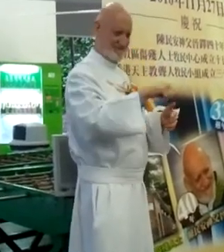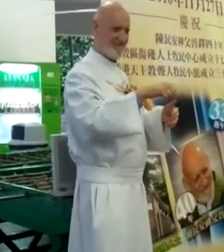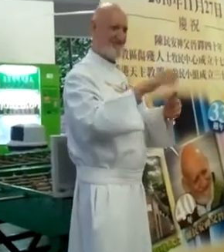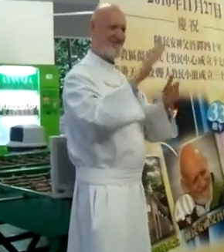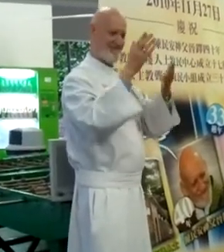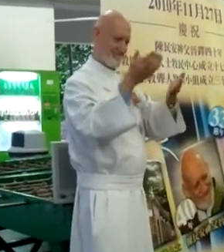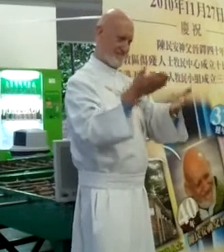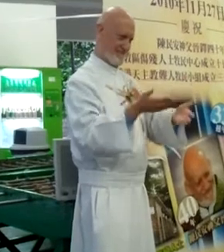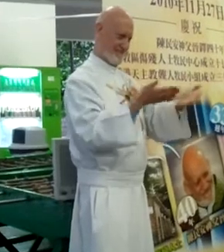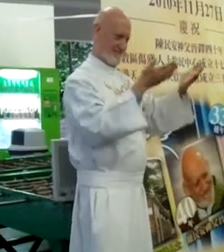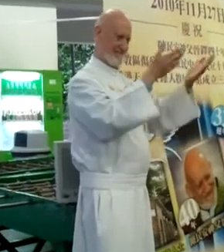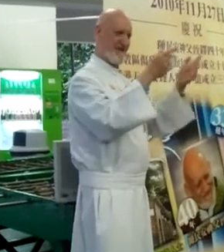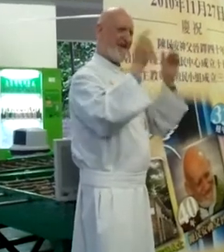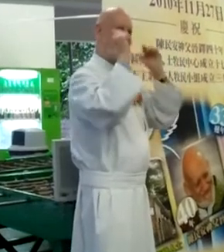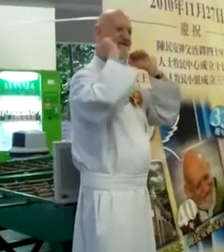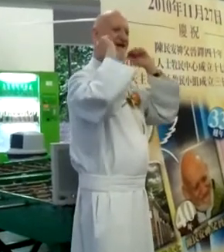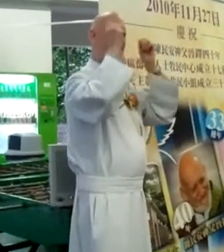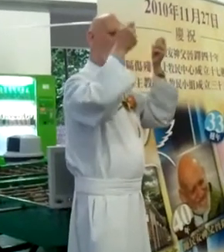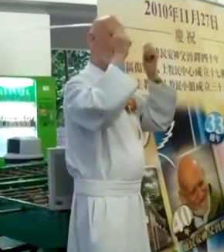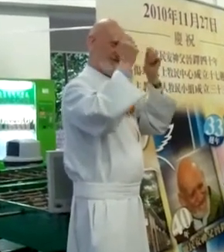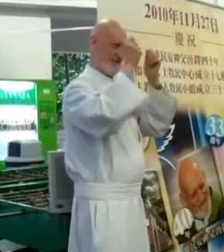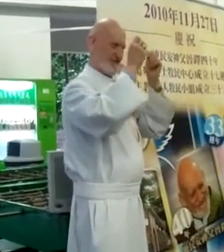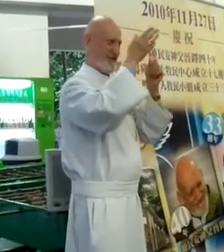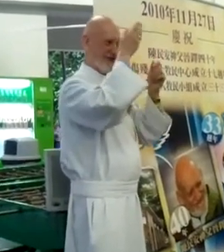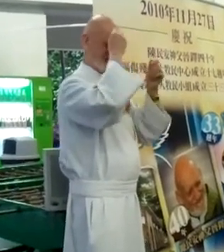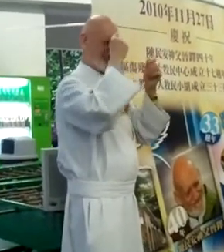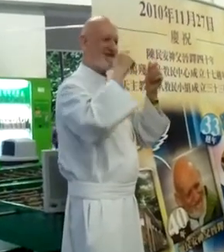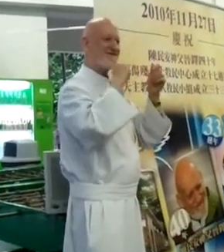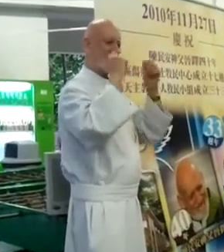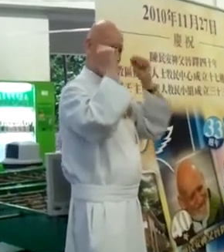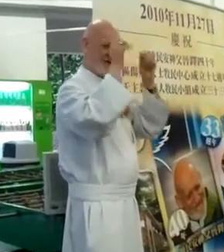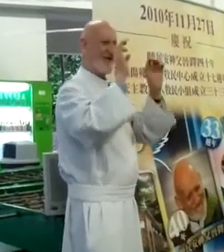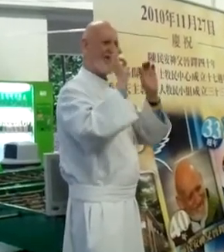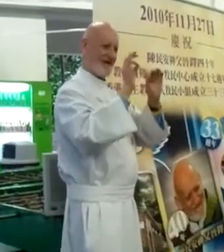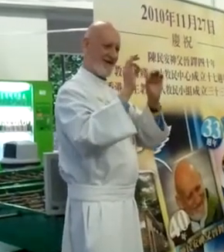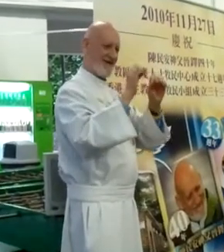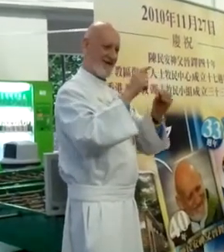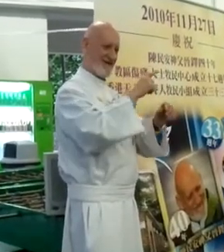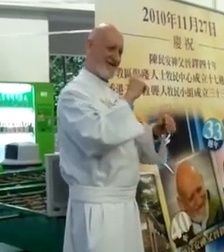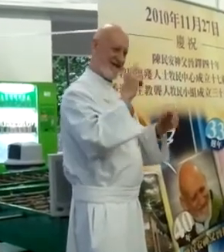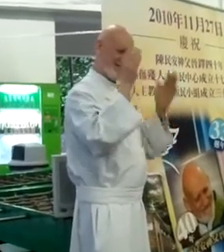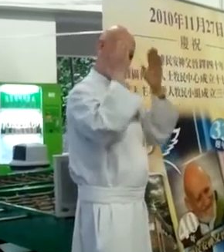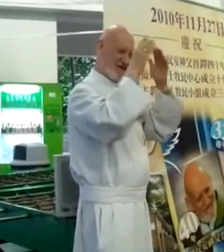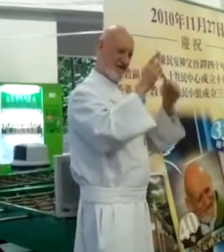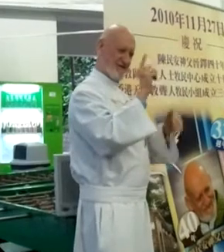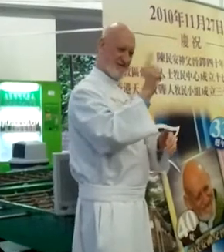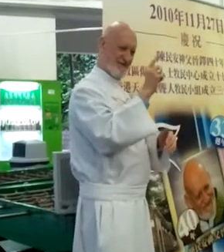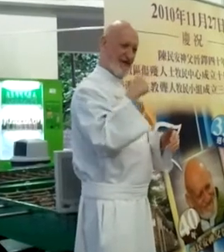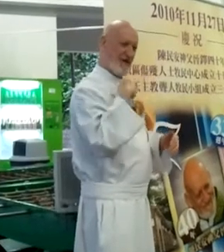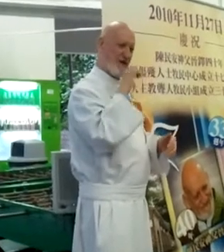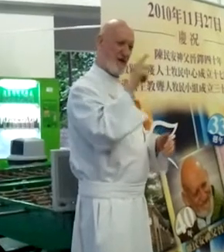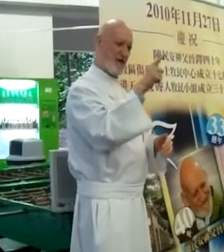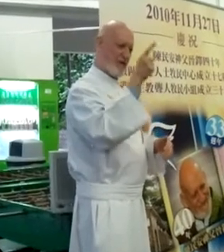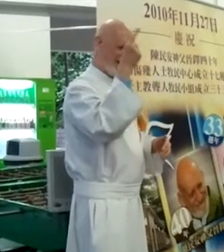去做向佢做神父嘅路去邁進。最後主教咧係同意佢進入修院